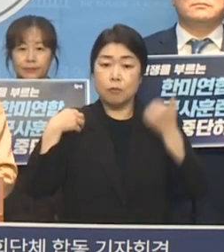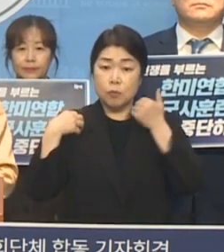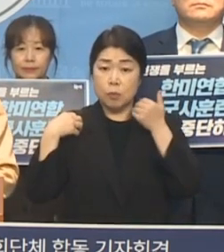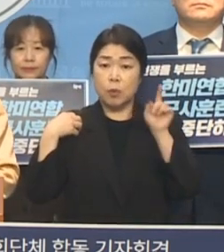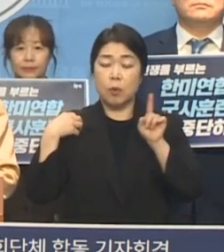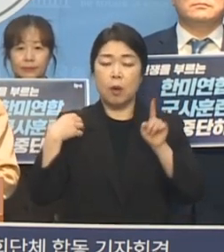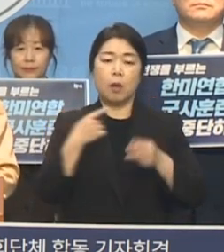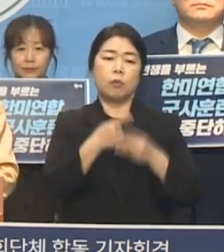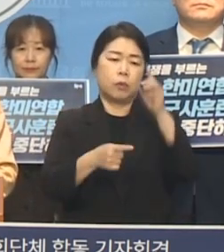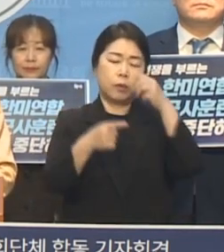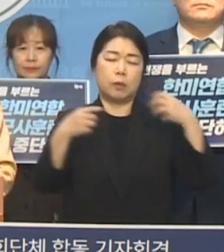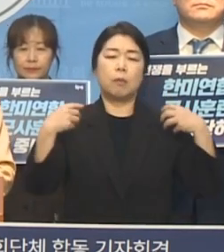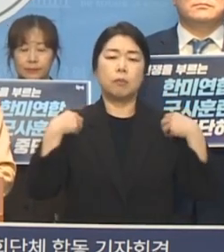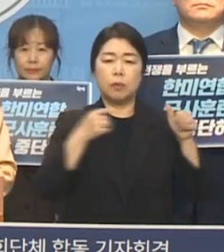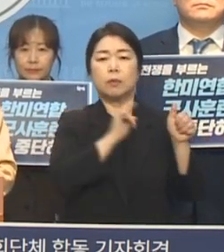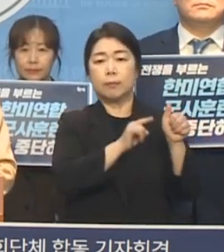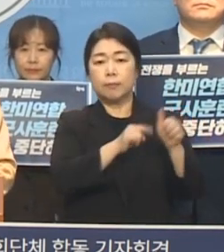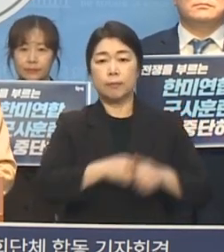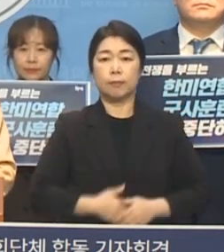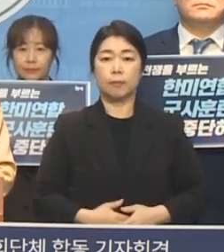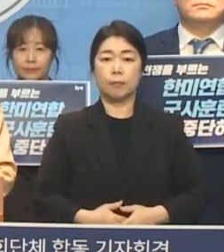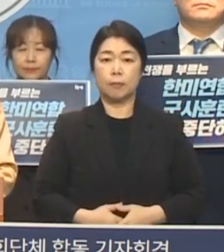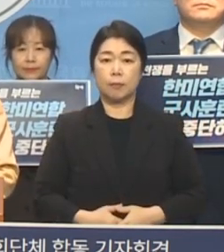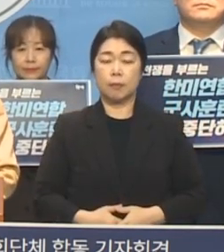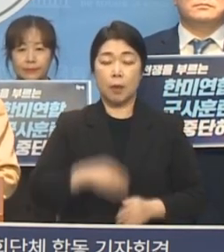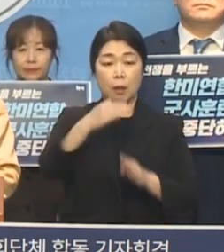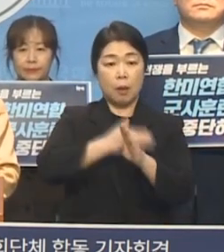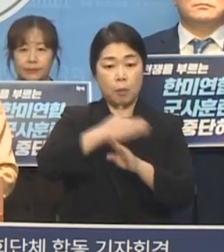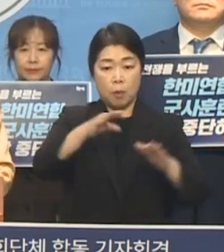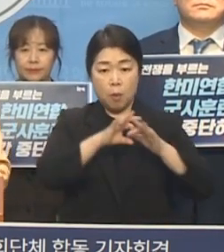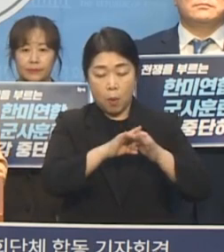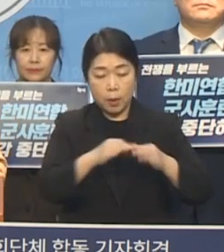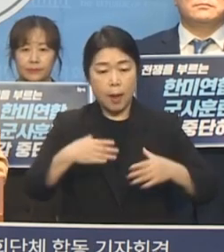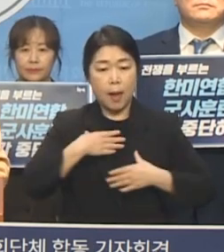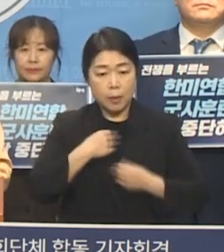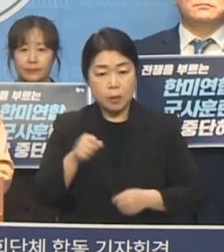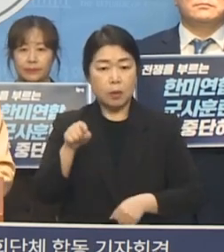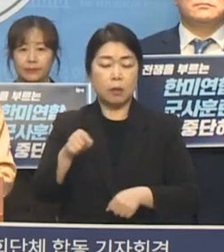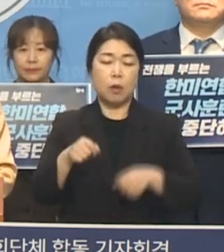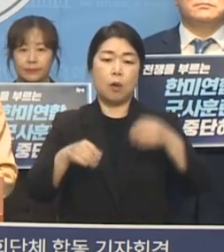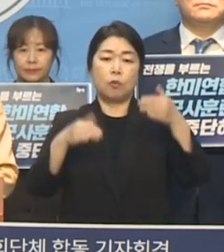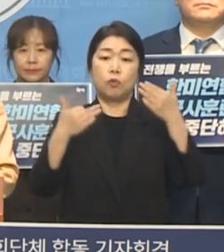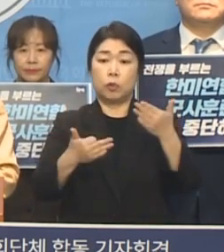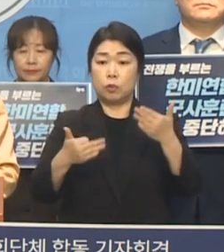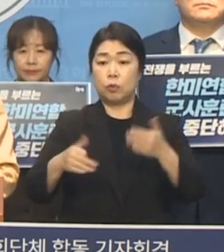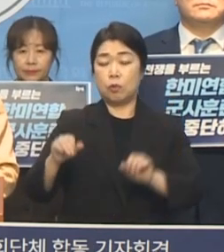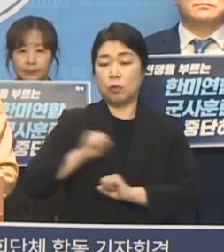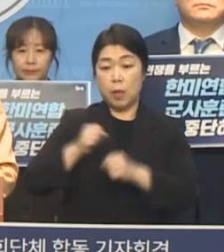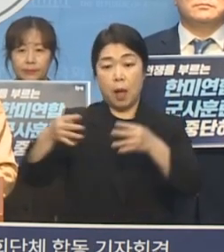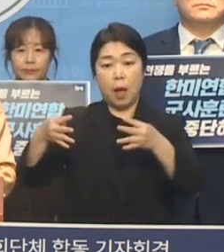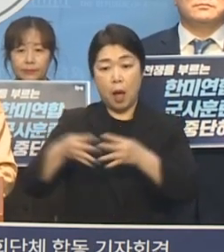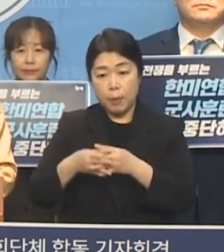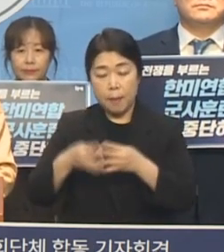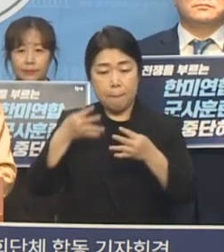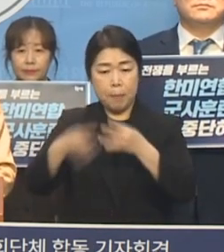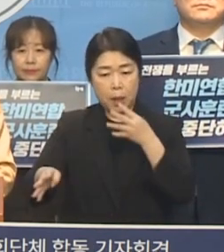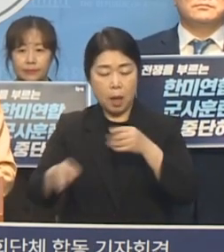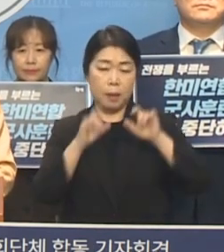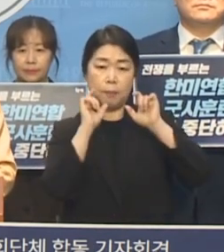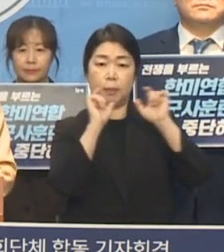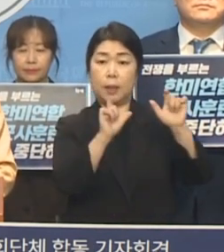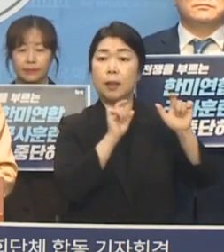뭐래도 윤석열 정권에게 있습니다. 남북관계의 안전판인 9.19 군사합의 파괴를 선도한